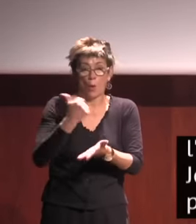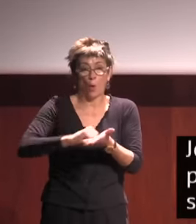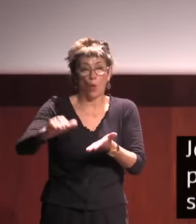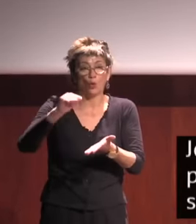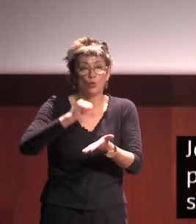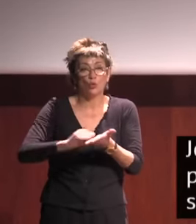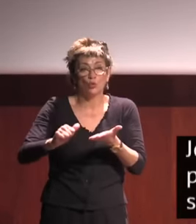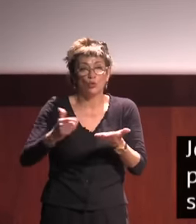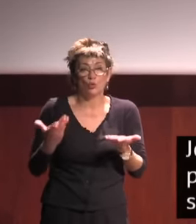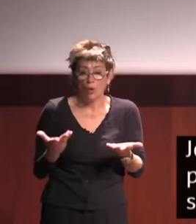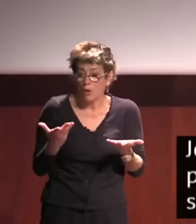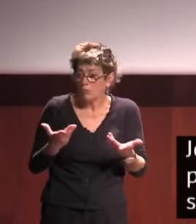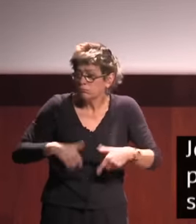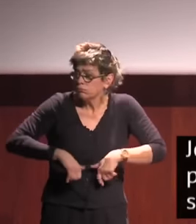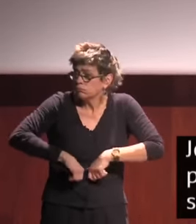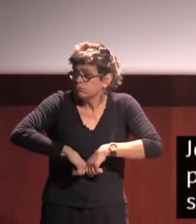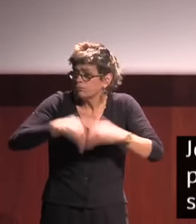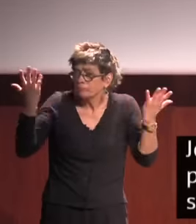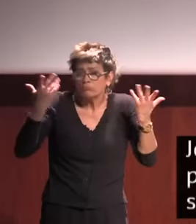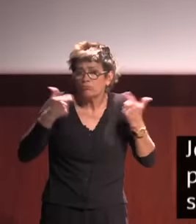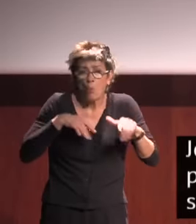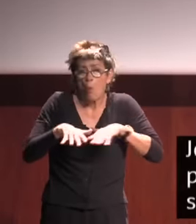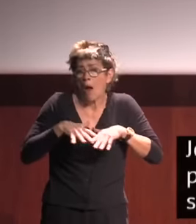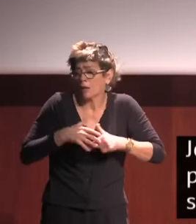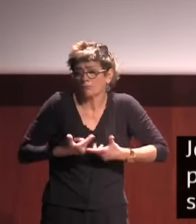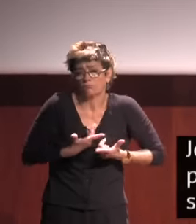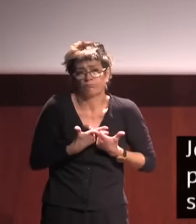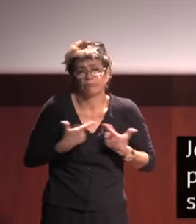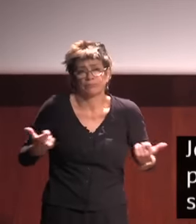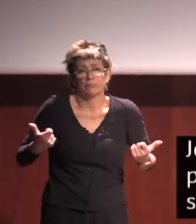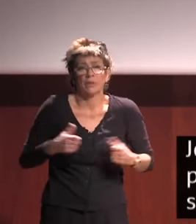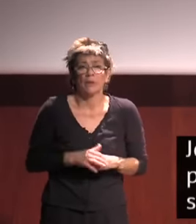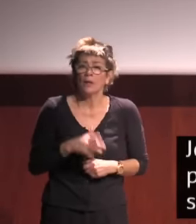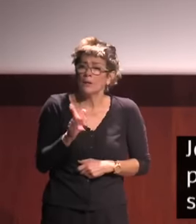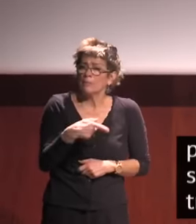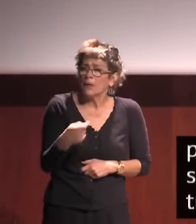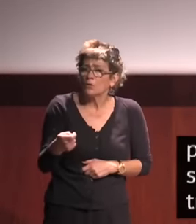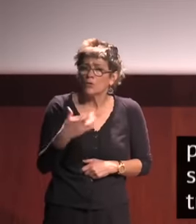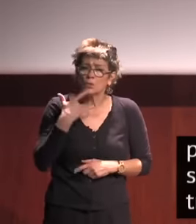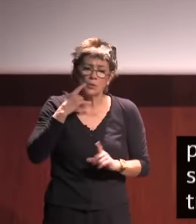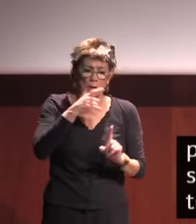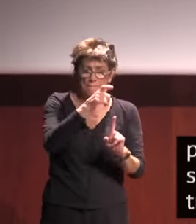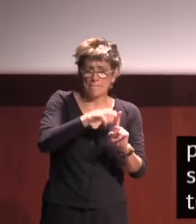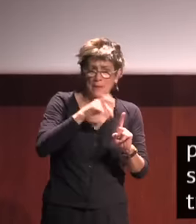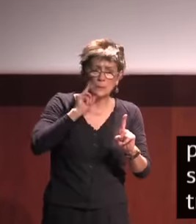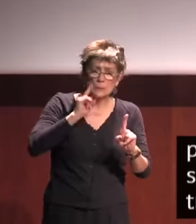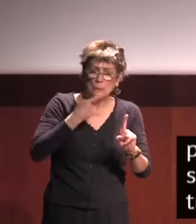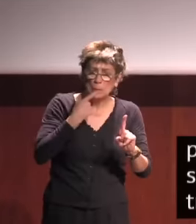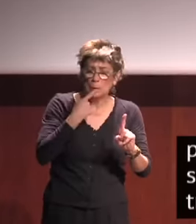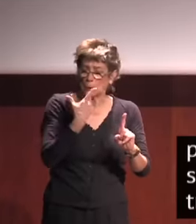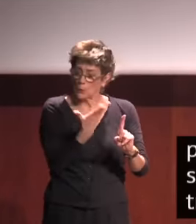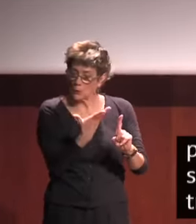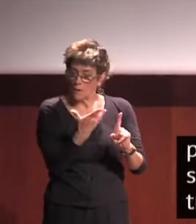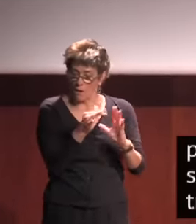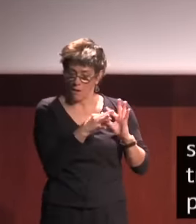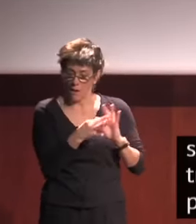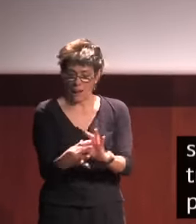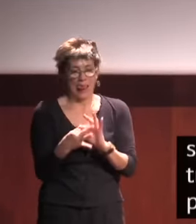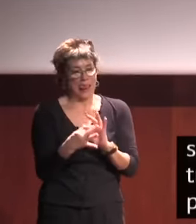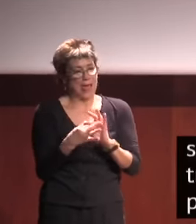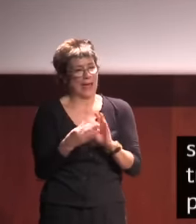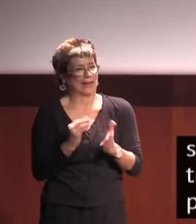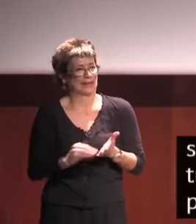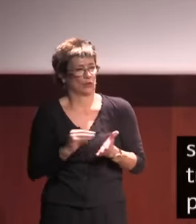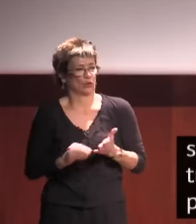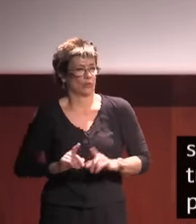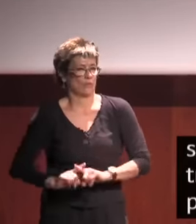soient les moyens trouvés pour le faire. Alors, bien sûr que les personnes sourdes n'ont pas toutes les mêmes rapports à l'écriture. Ce qui m'intéresse